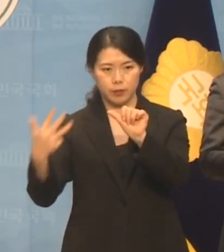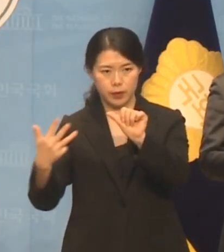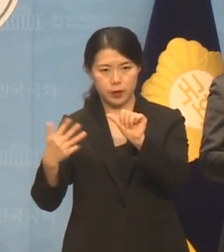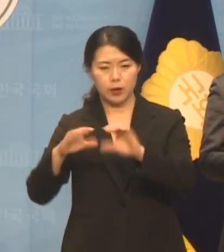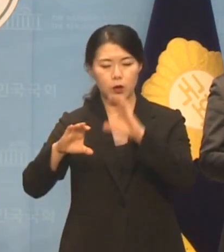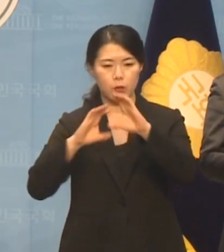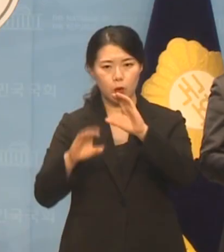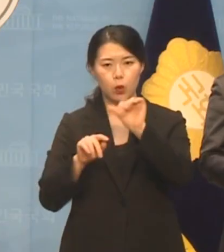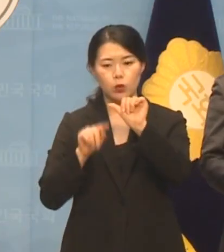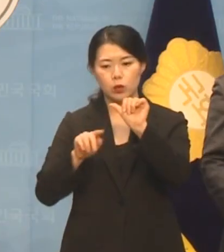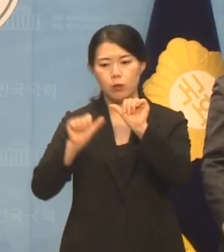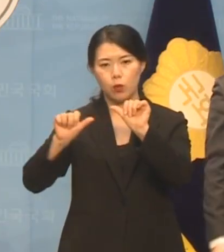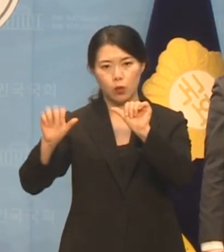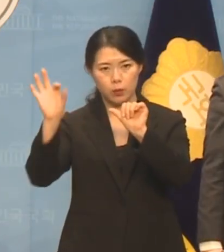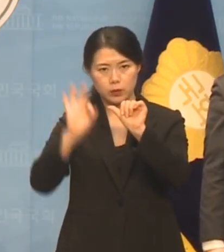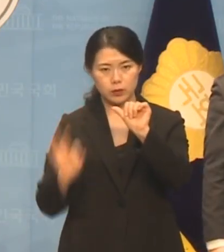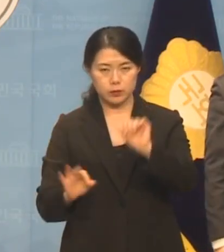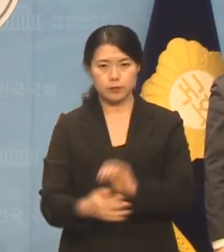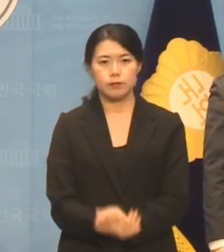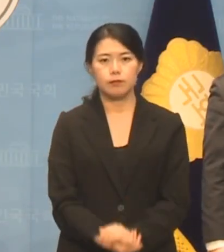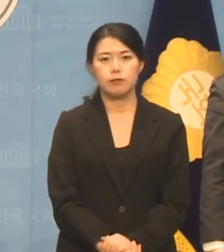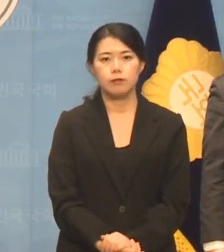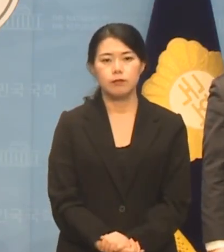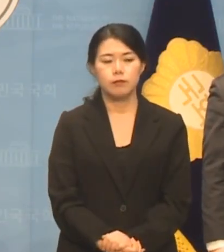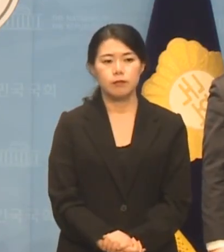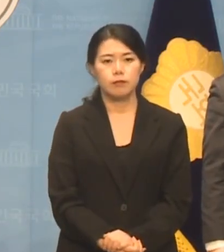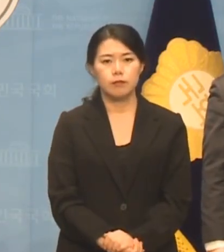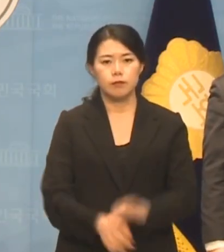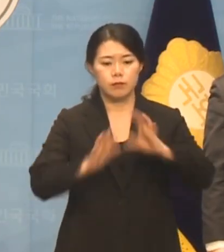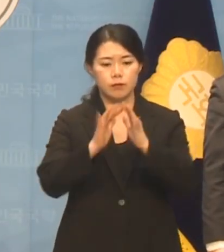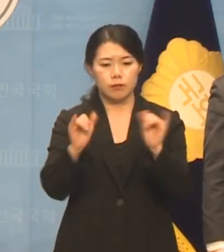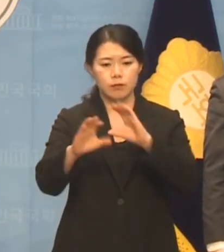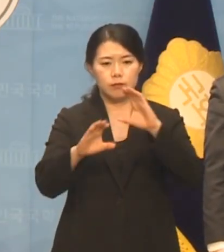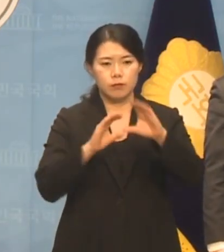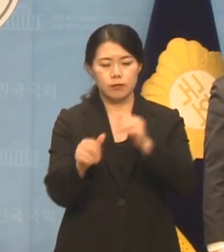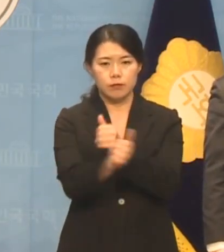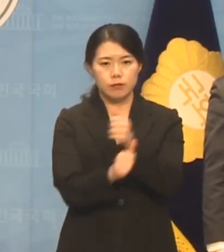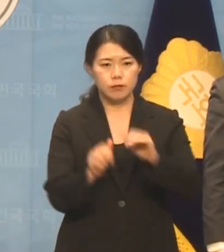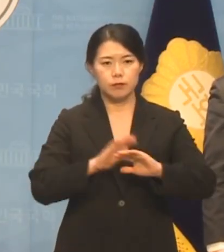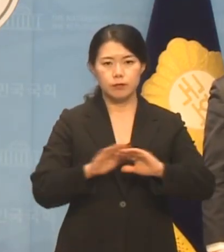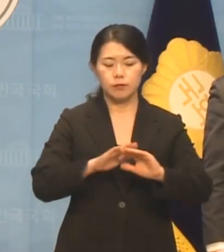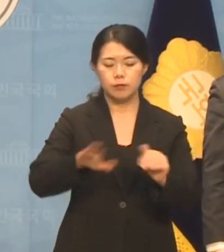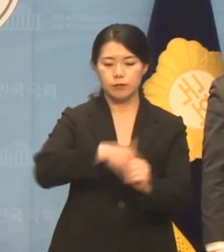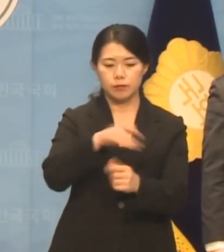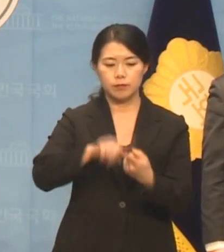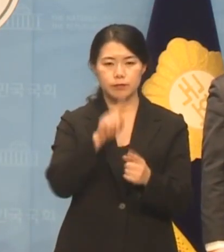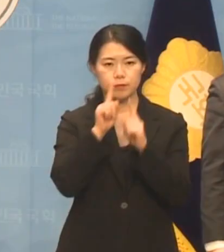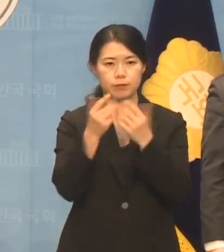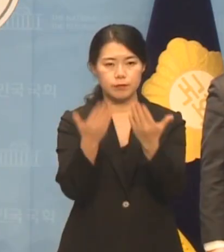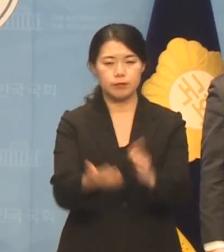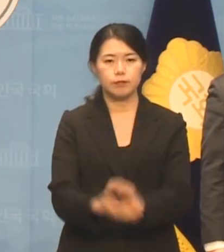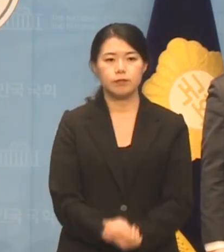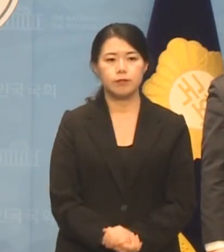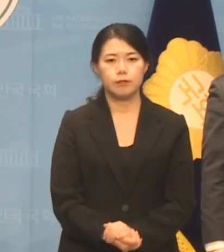커뮤니티 5.5% 순으로 제보되었습니다. 국민소통위원회 주요 대응 현황을